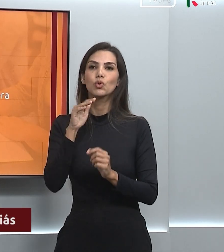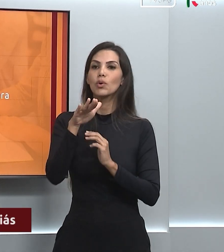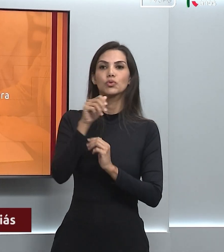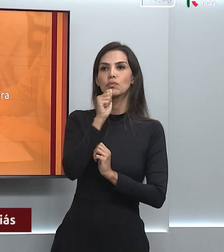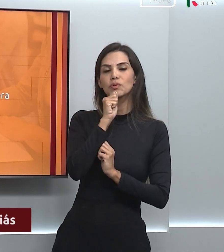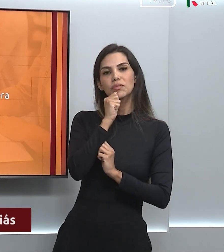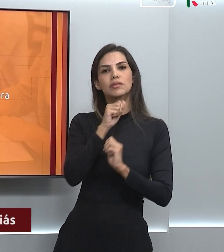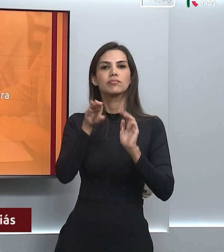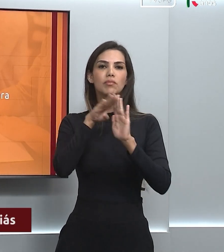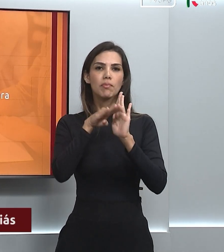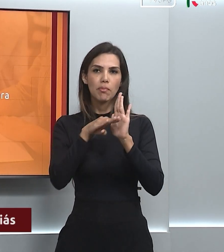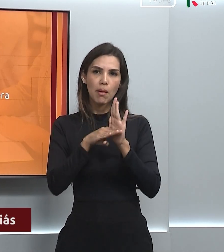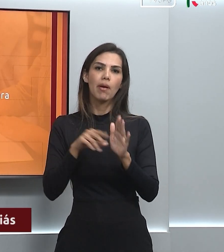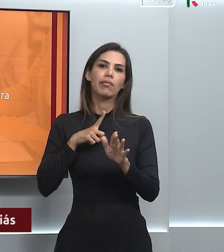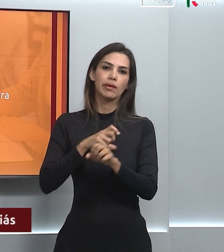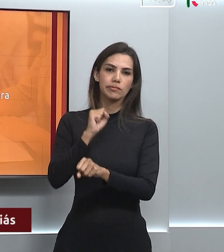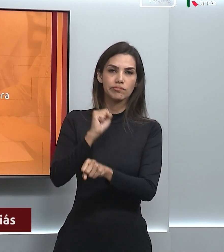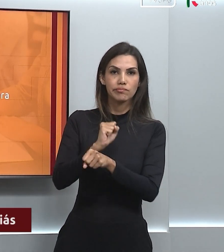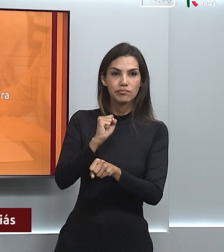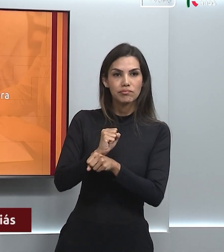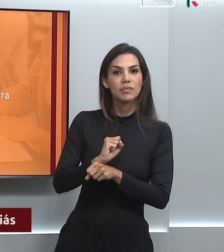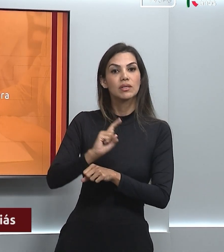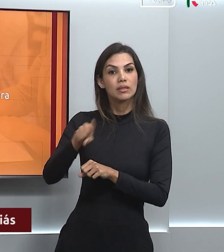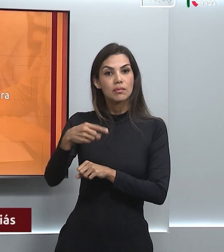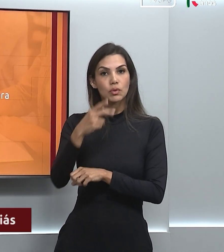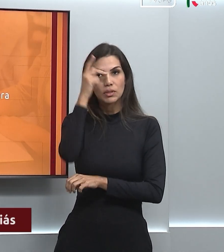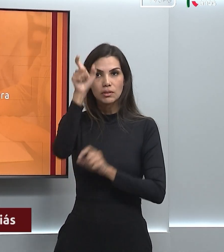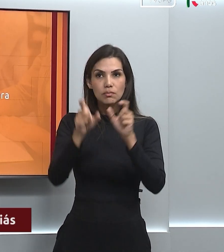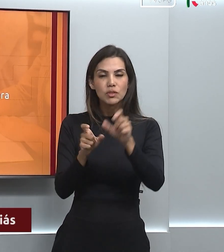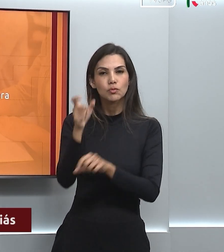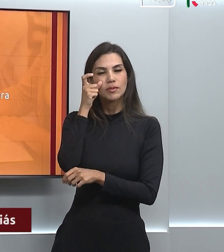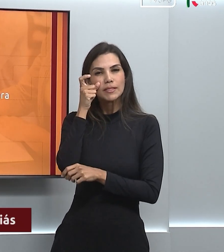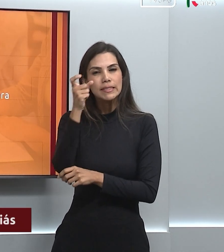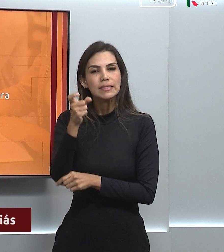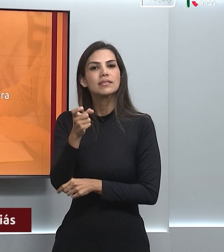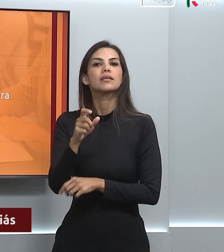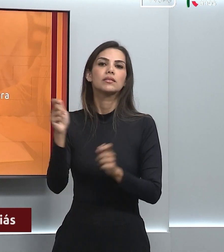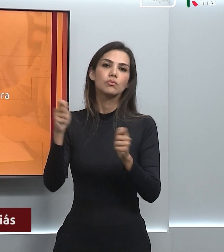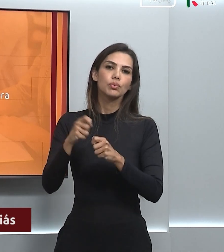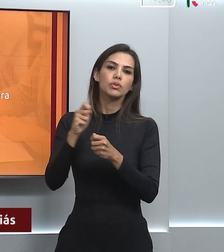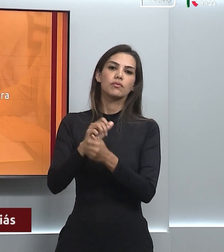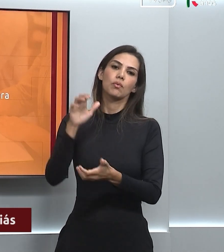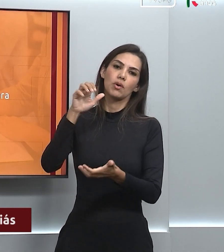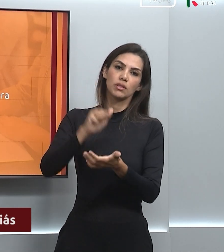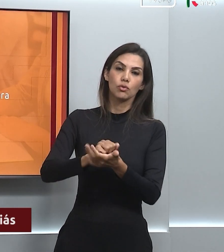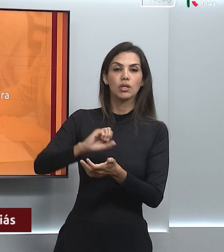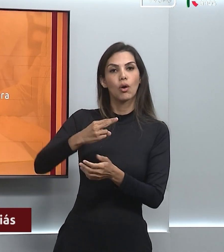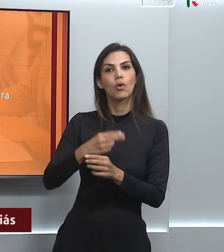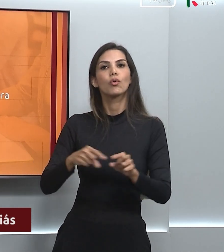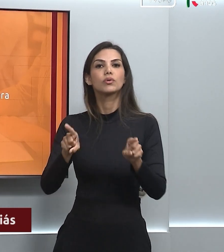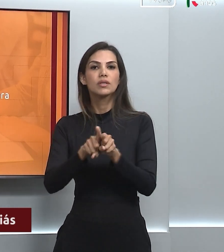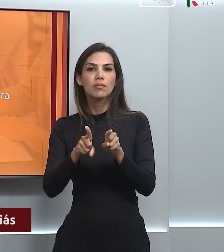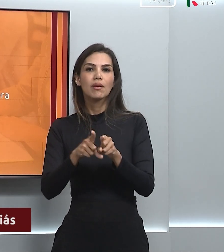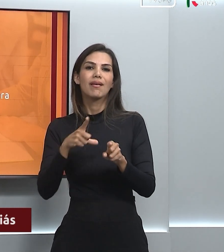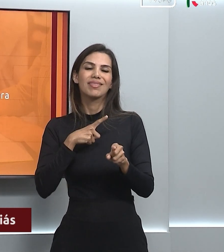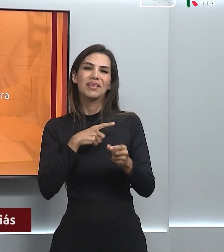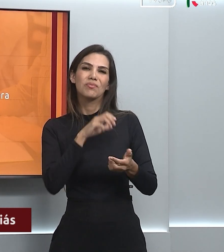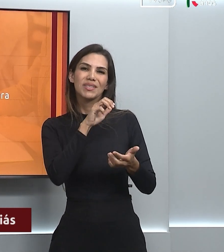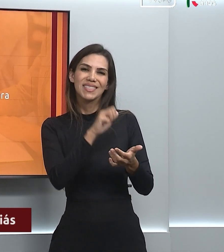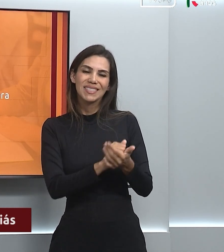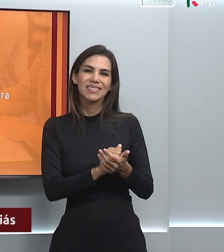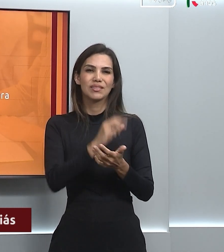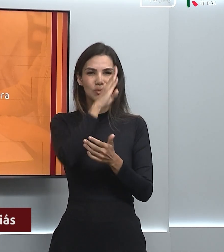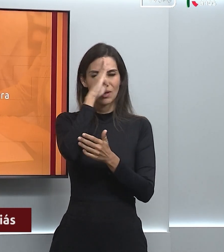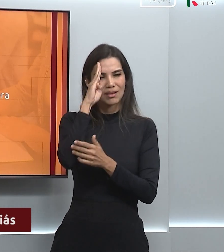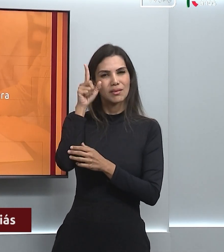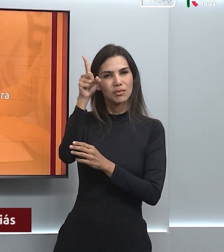dia seguinte, os candidatos selecionados podem ser matriculados ou obter registro acadêmico junto à